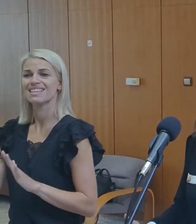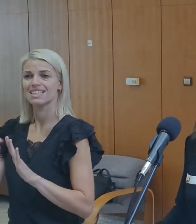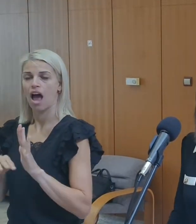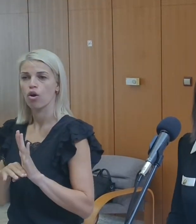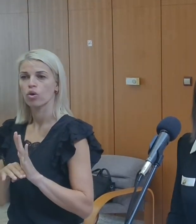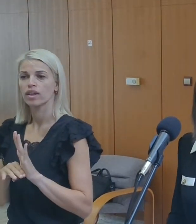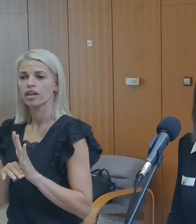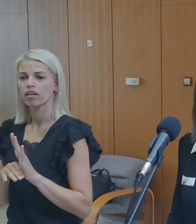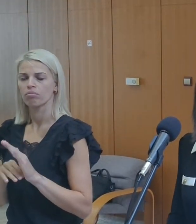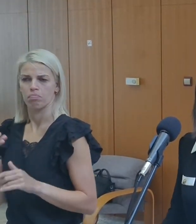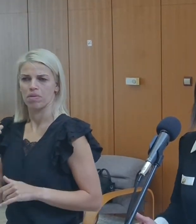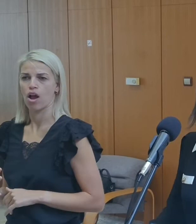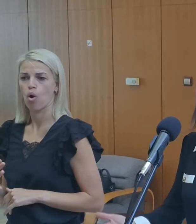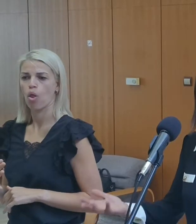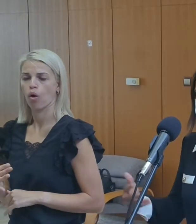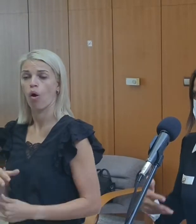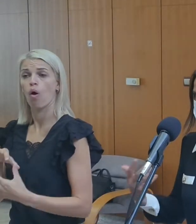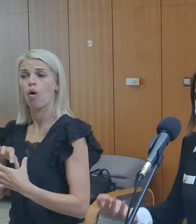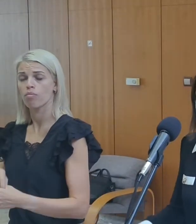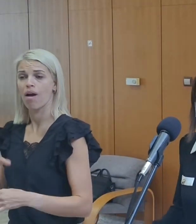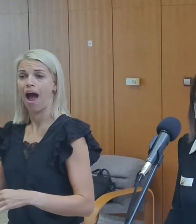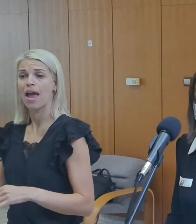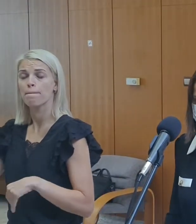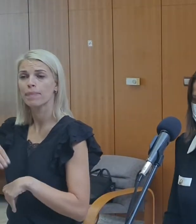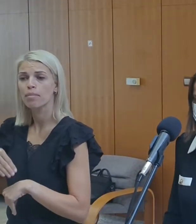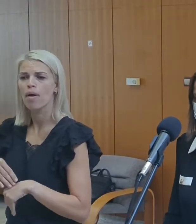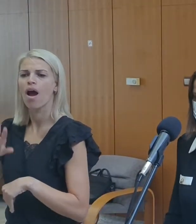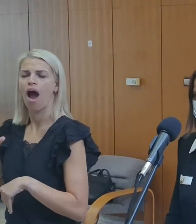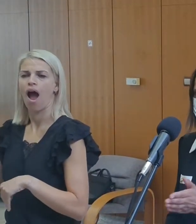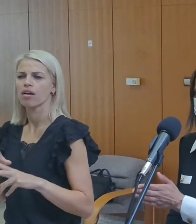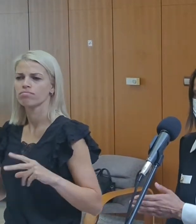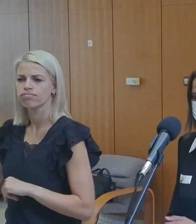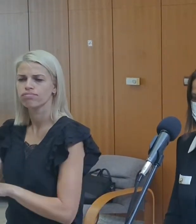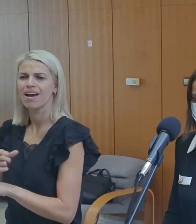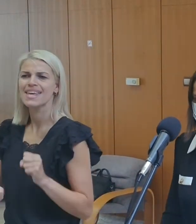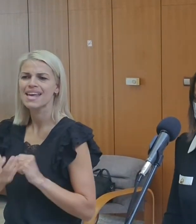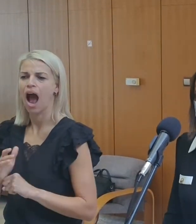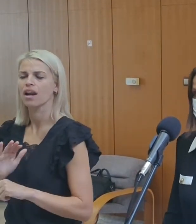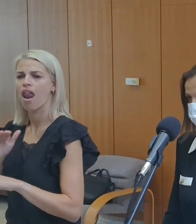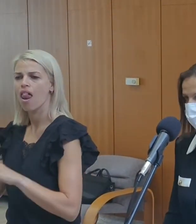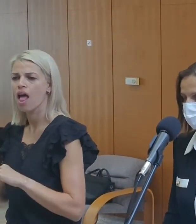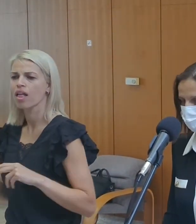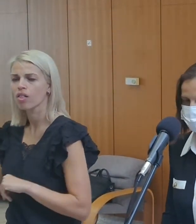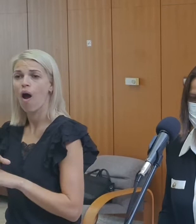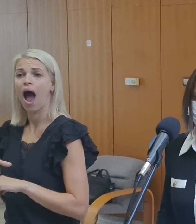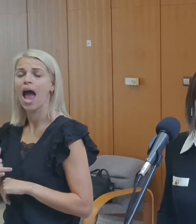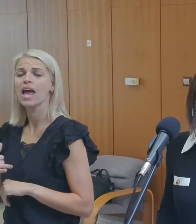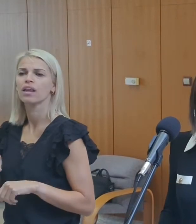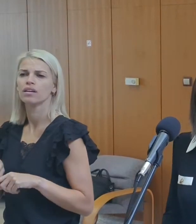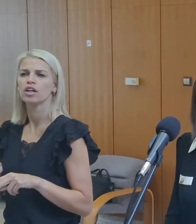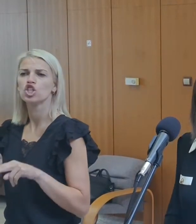zákony, ktoré zohľadom aj na pripomienky a veľkú debatu, ktorú sme mali počas celej jary a leta aj so sudcovskou